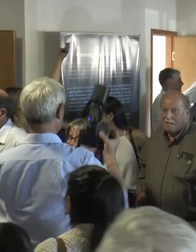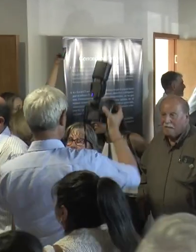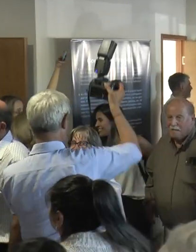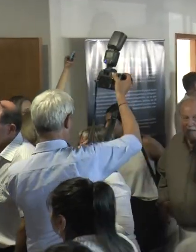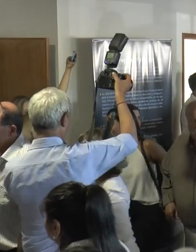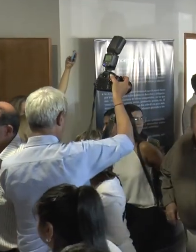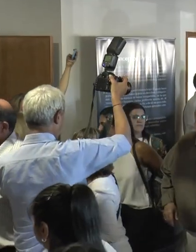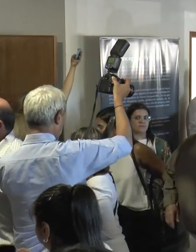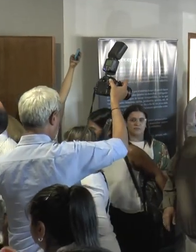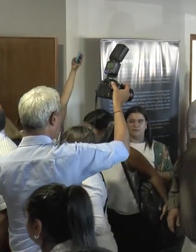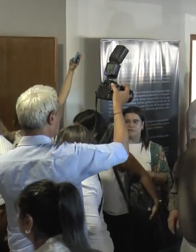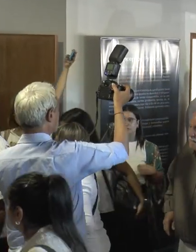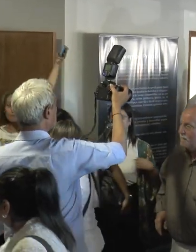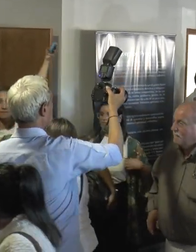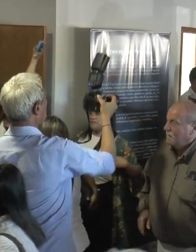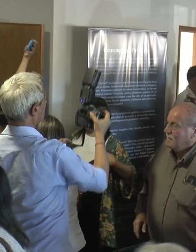es problema de todos.